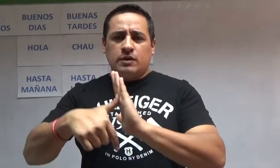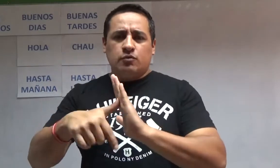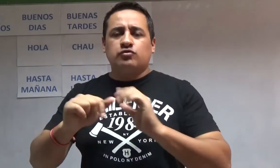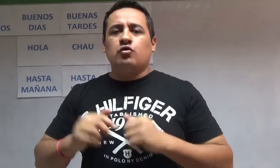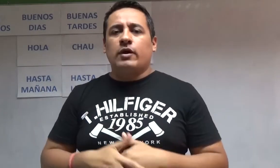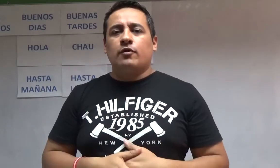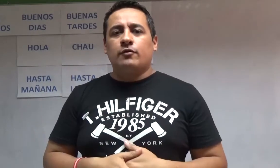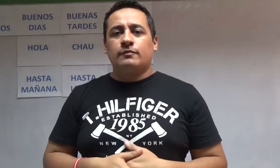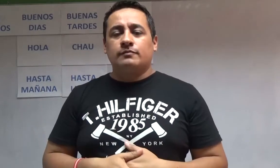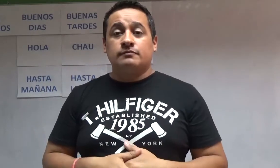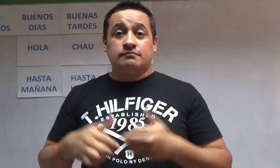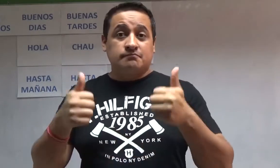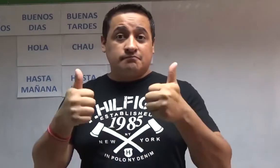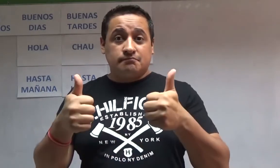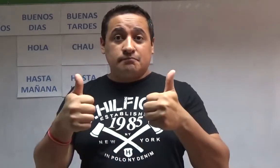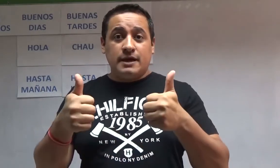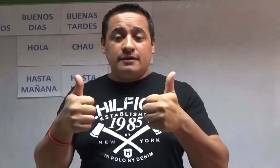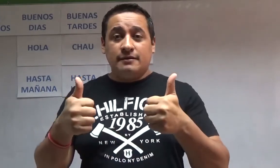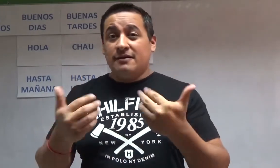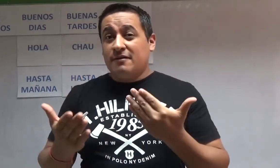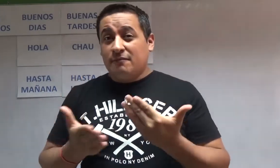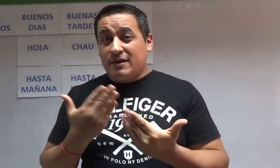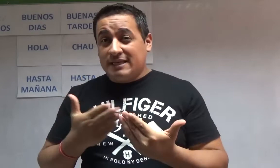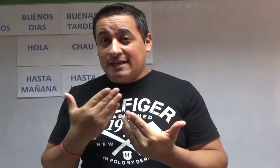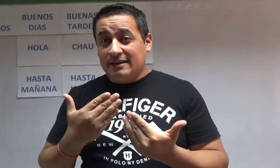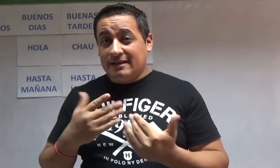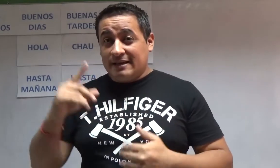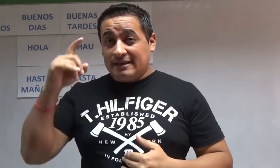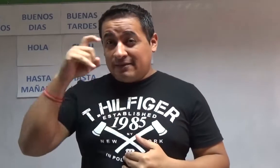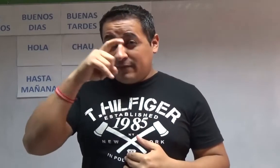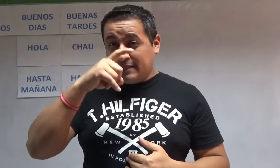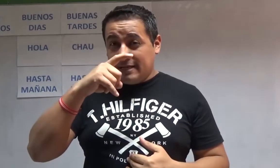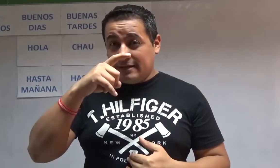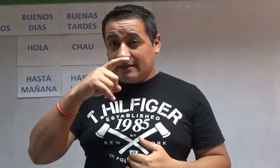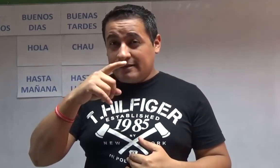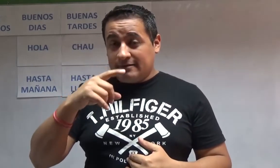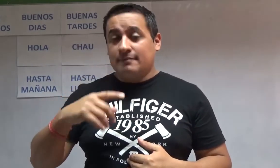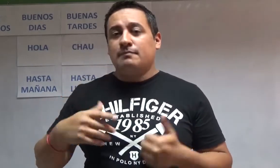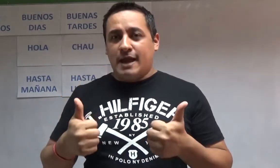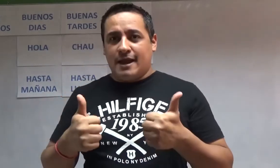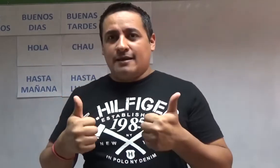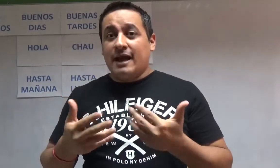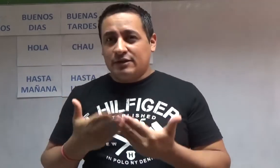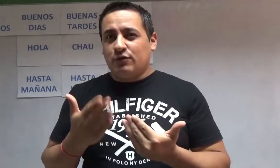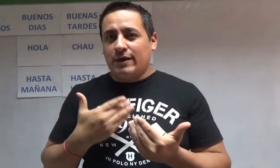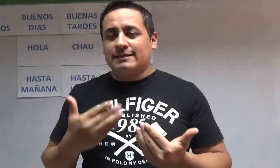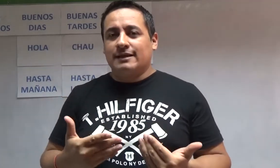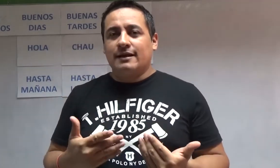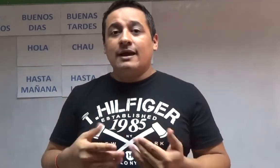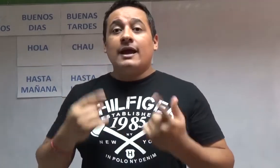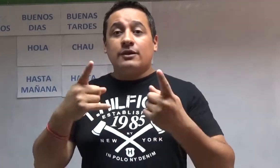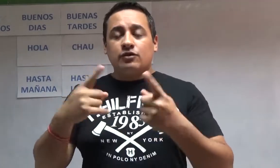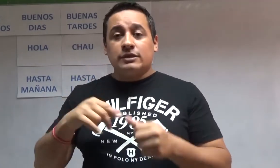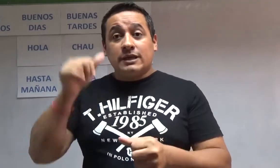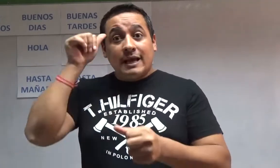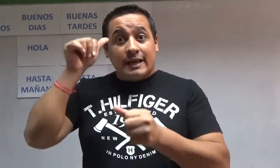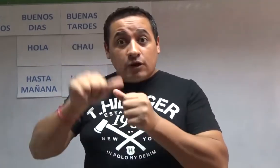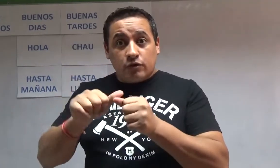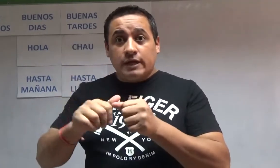vemos luego. ¿Bien? ¿Fácil? ¿Difícil? Bien, ha sido fácil. Entonces,